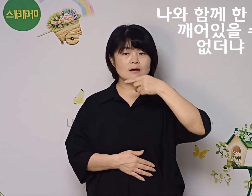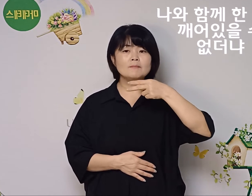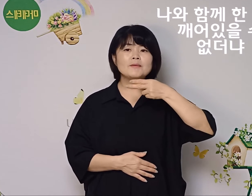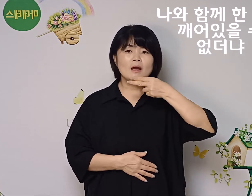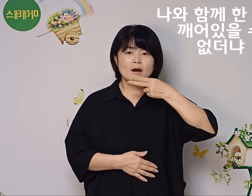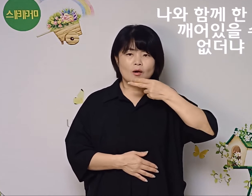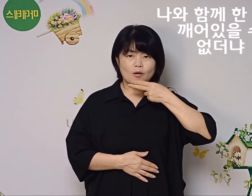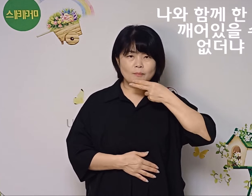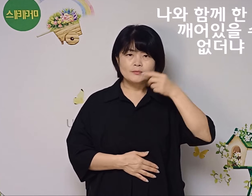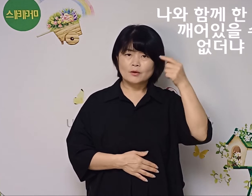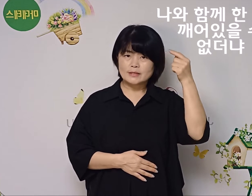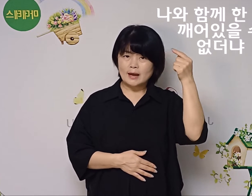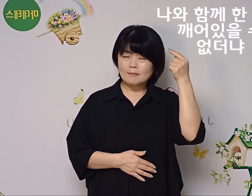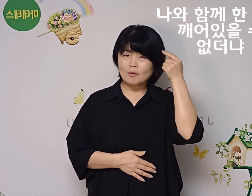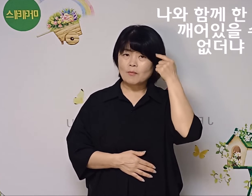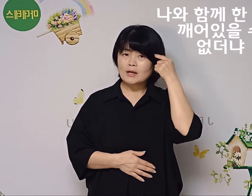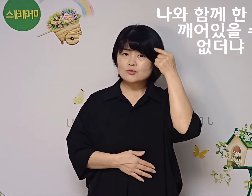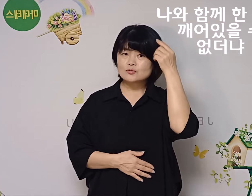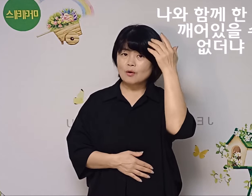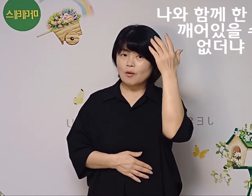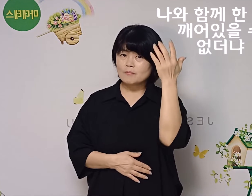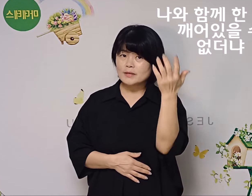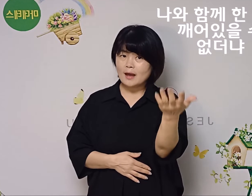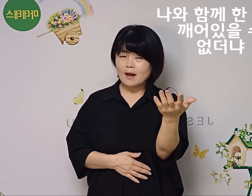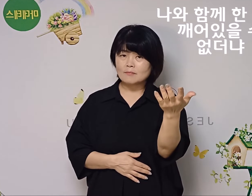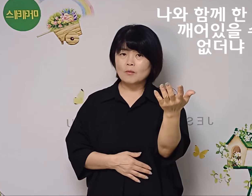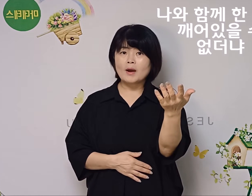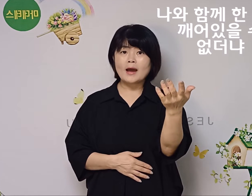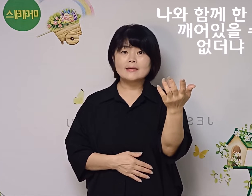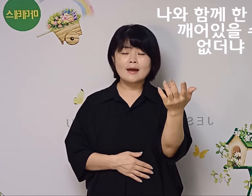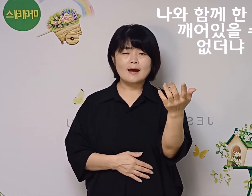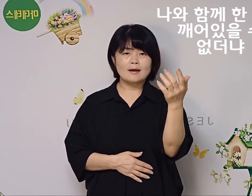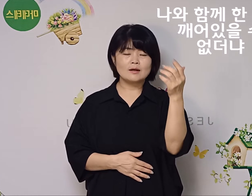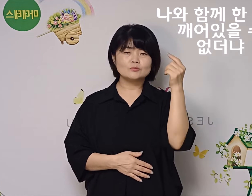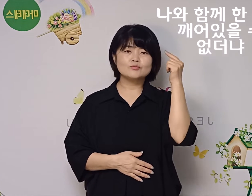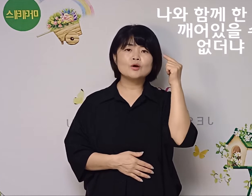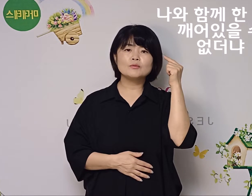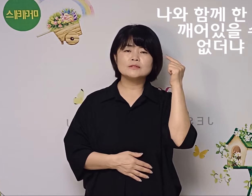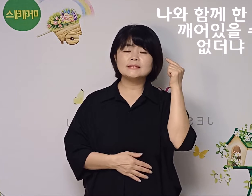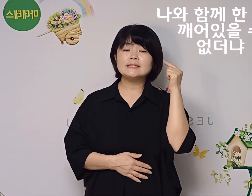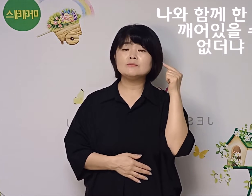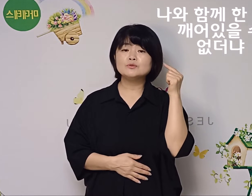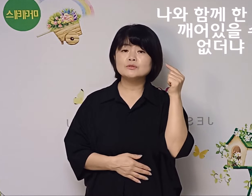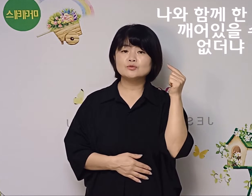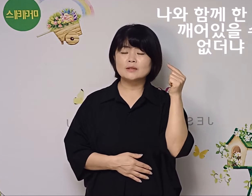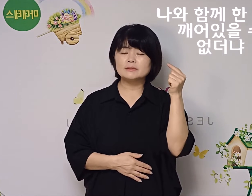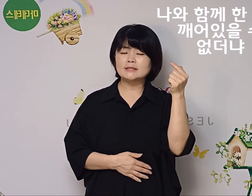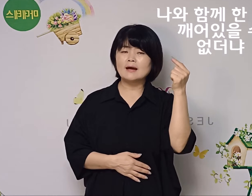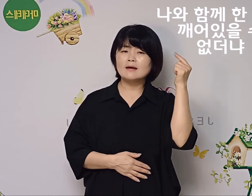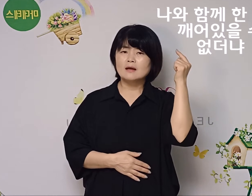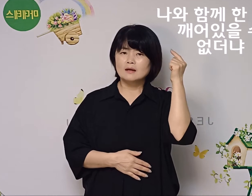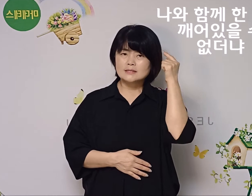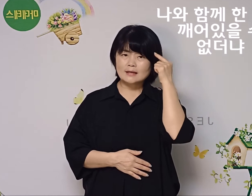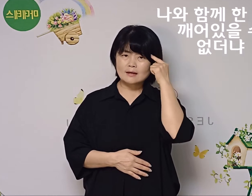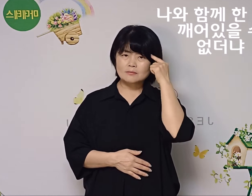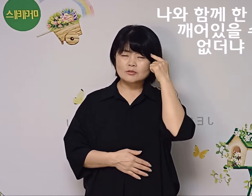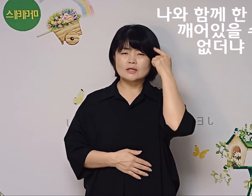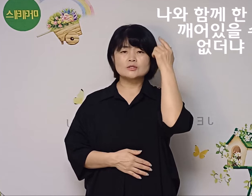빵점 없더냐 뭐뭐 할 수 없냐 뭐뭐 하냐 하고 물어보는 질문 수합니다. 생각을 먼저